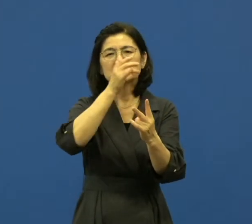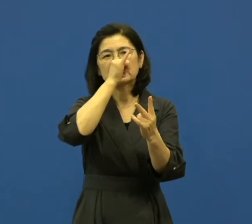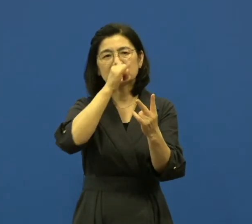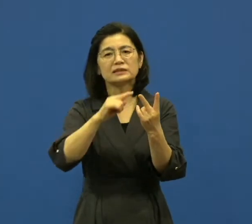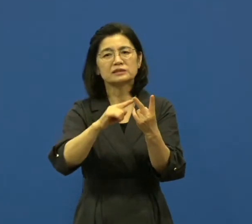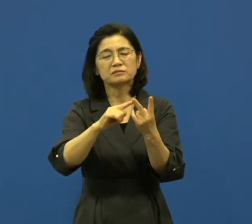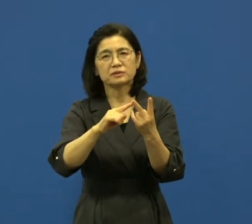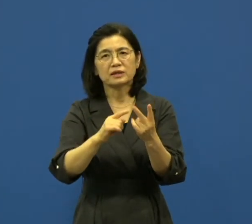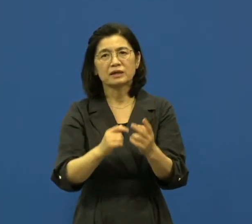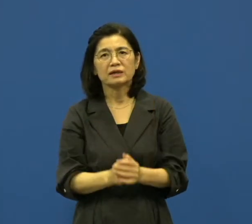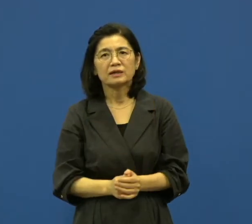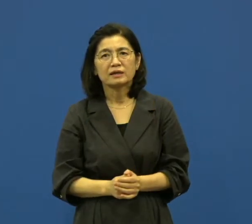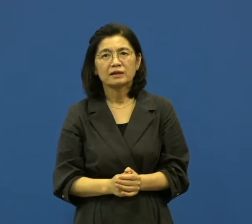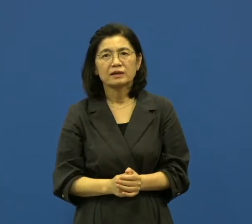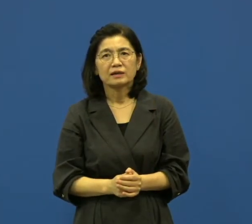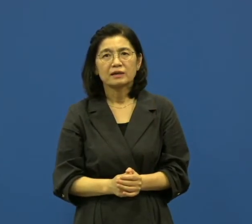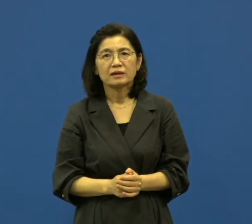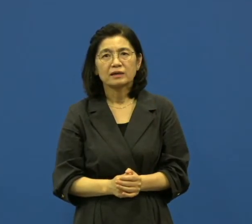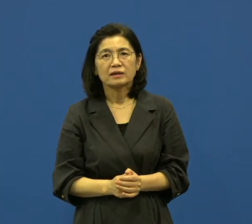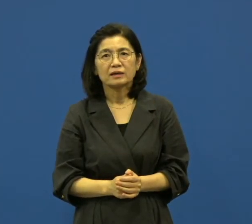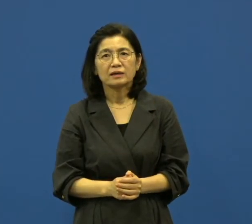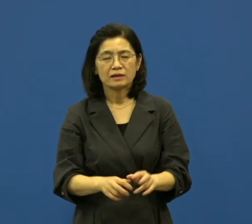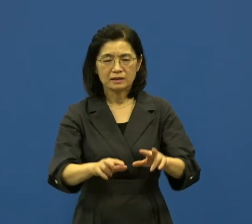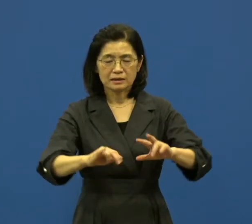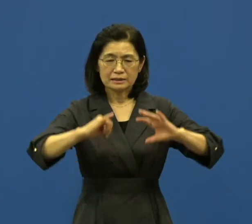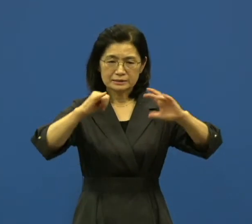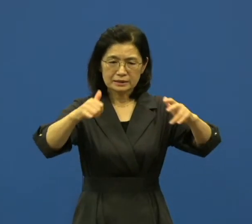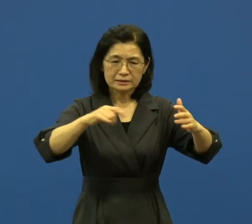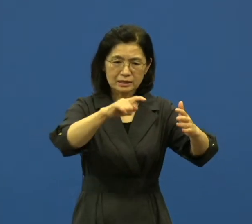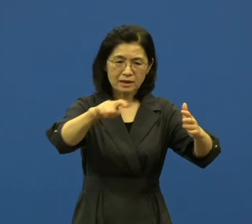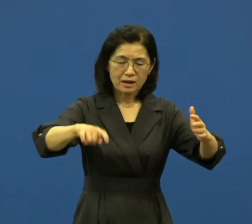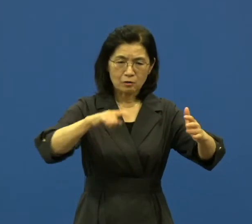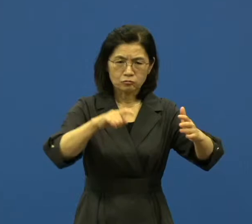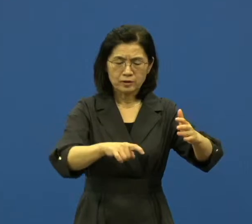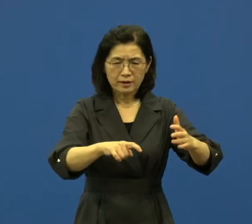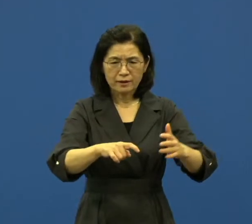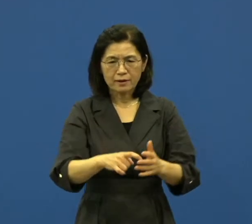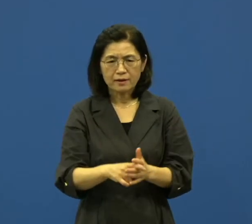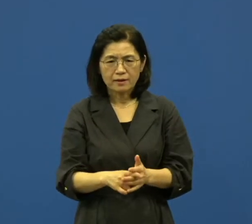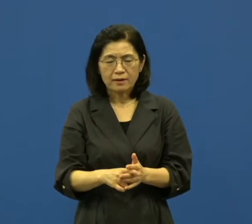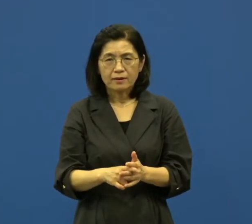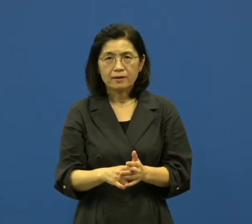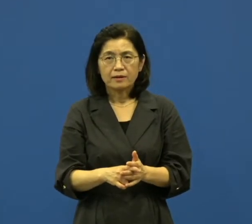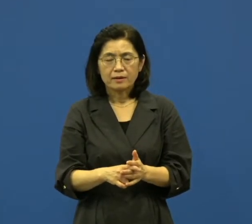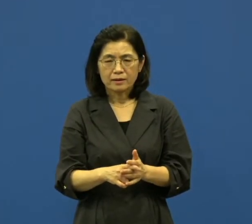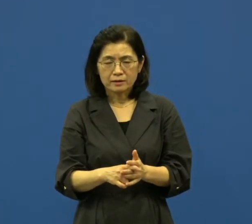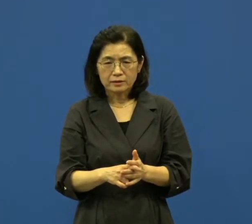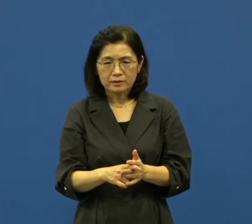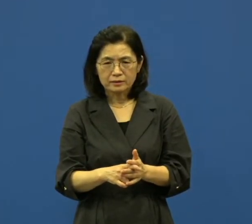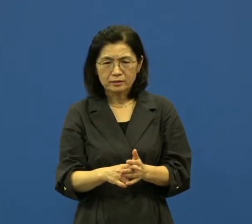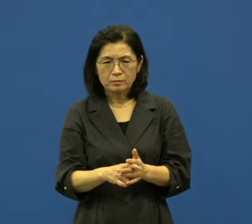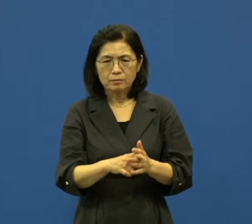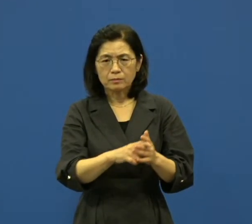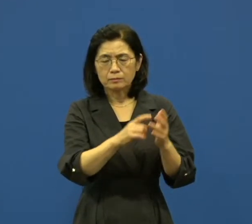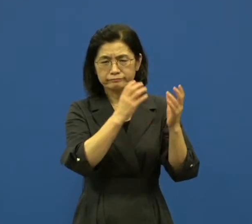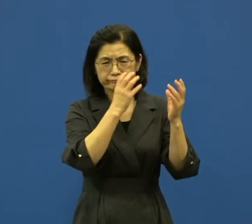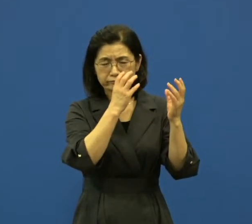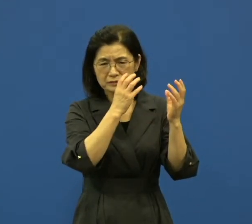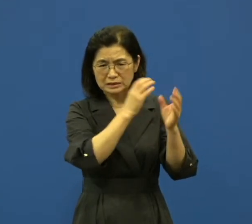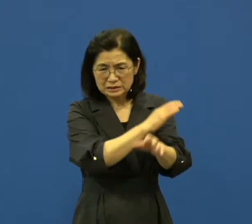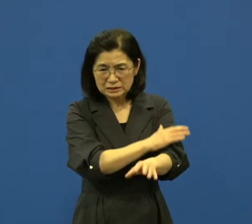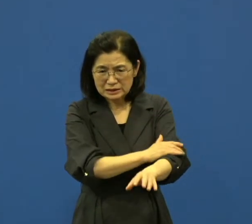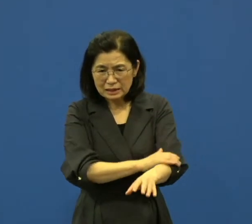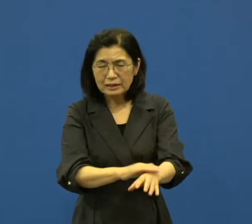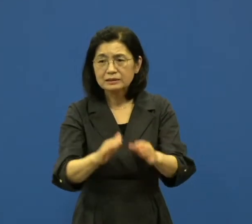있어요. 여러분, 현실에서는 탁월하고 현장 감각이 뛰어나다 해도 영의 눈이 열리지 않으면 하지 모르는 것입니다. 믿음의